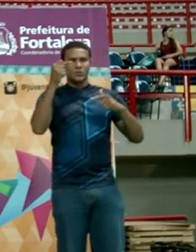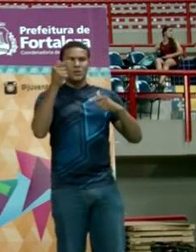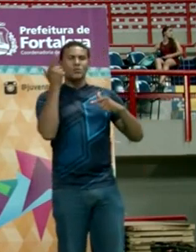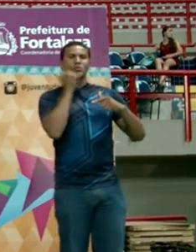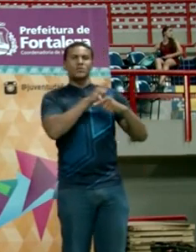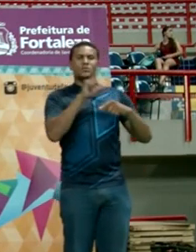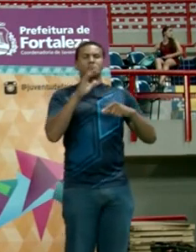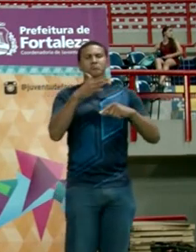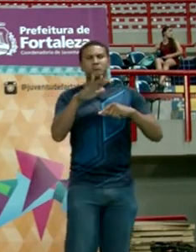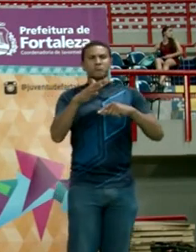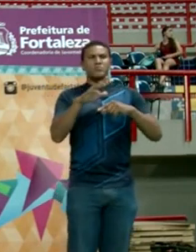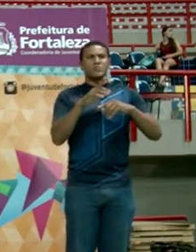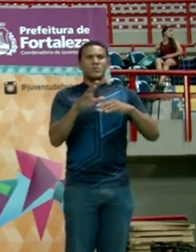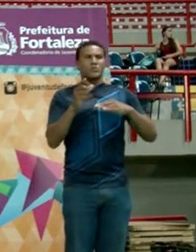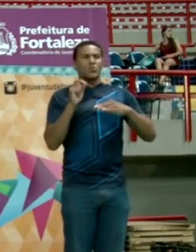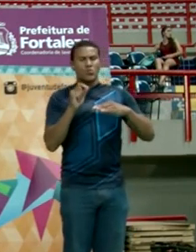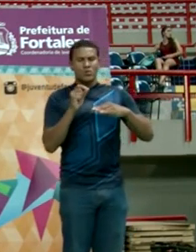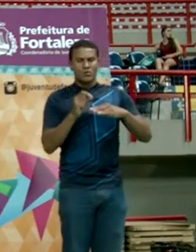aí fica aproximadamente